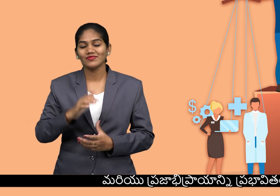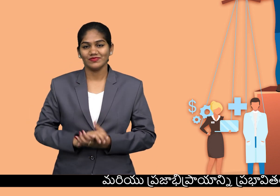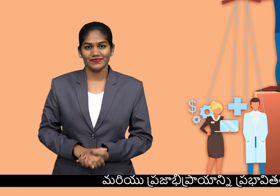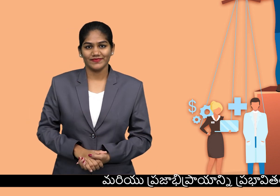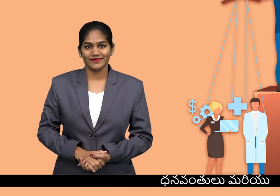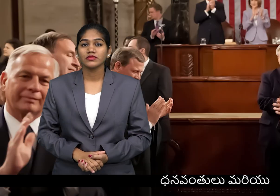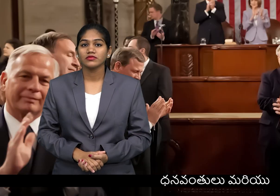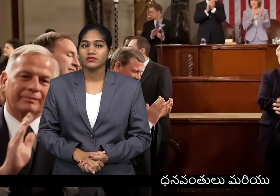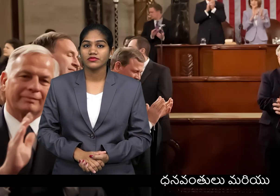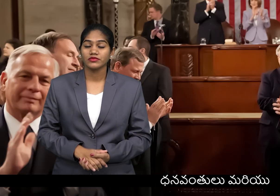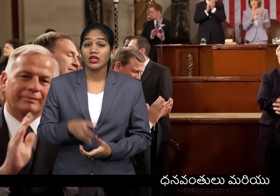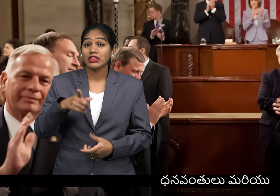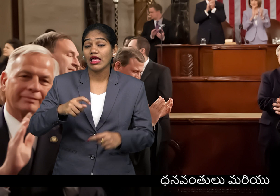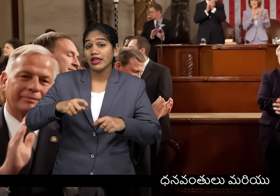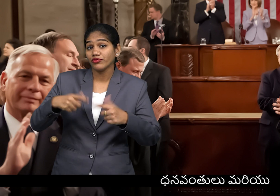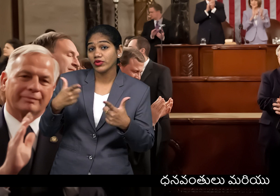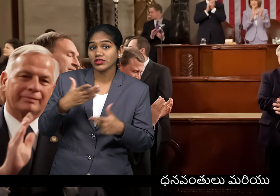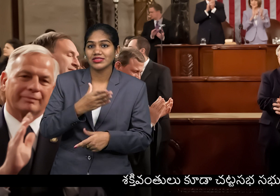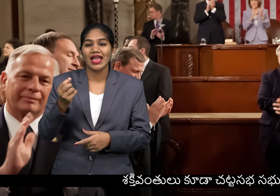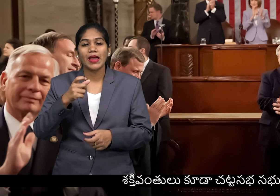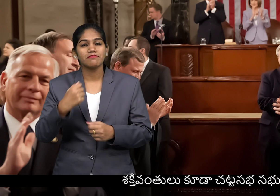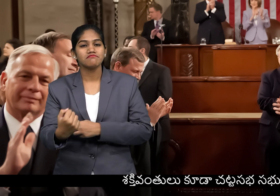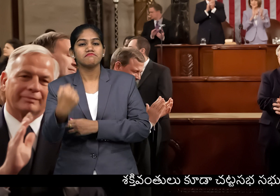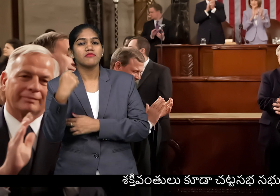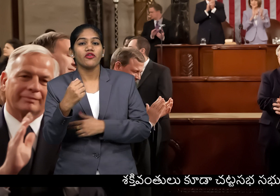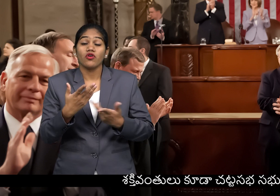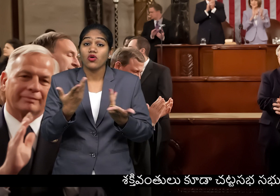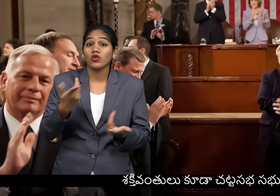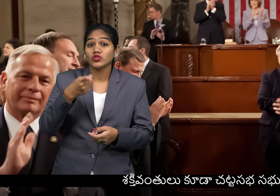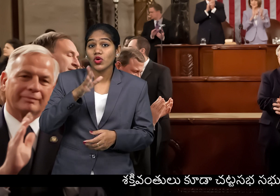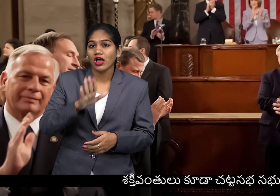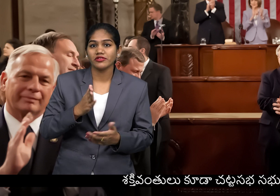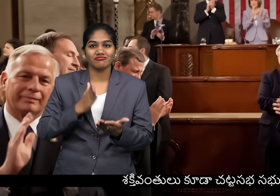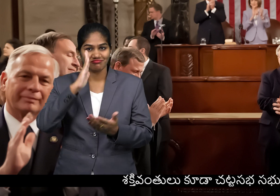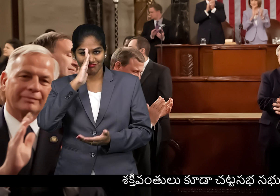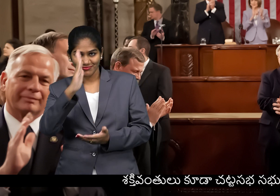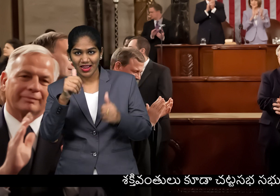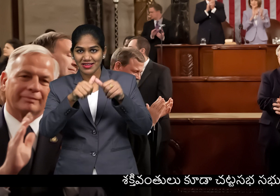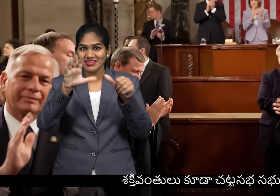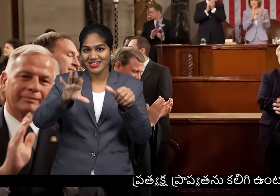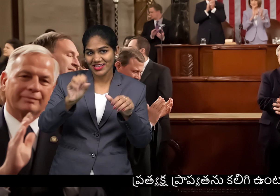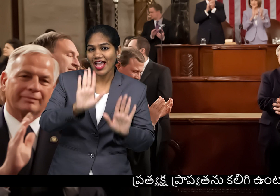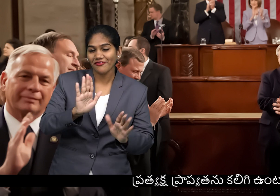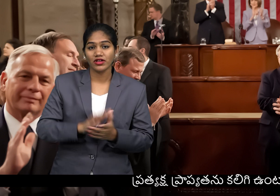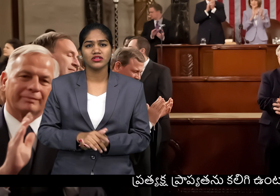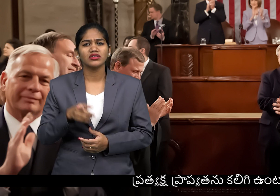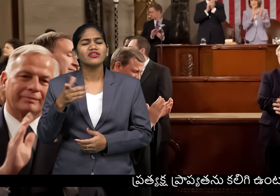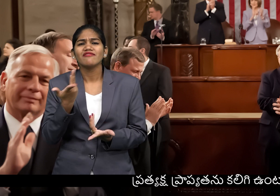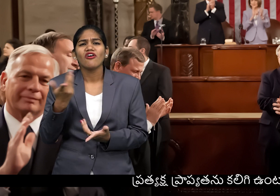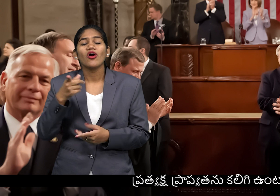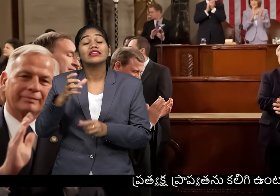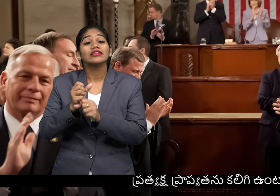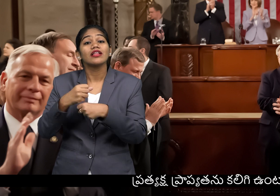చేస్తారు. ధనవంతులు మరియు శక్తివంతులు కూడా చట్టసభ సభ్యులకు ప్రత్యక్ష